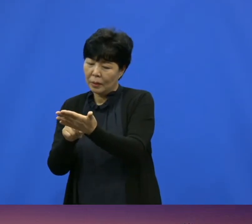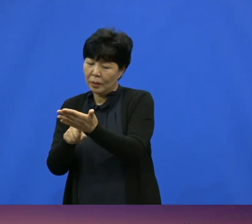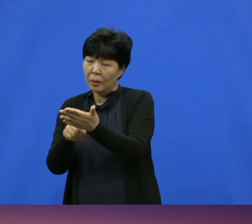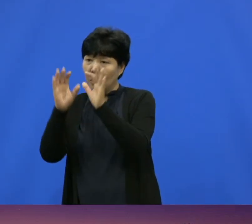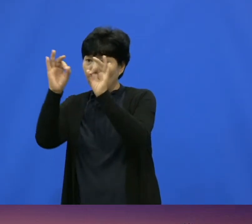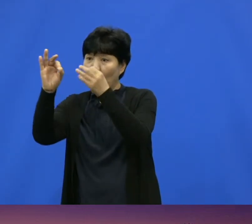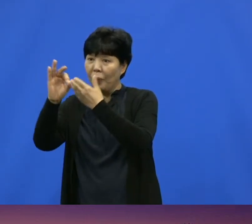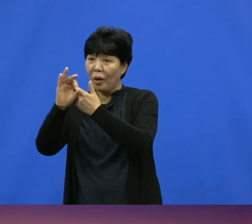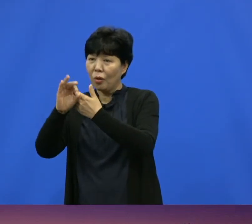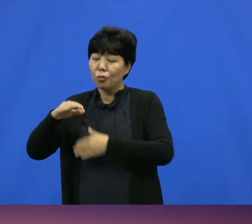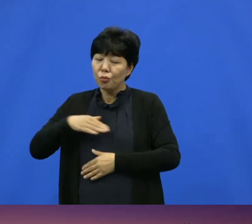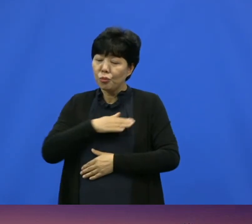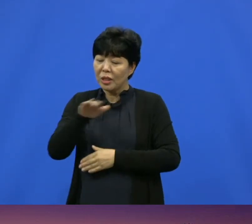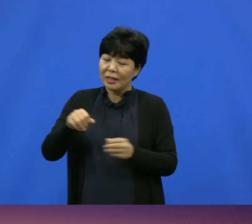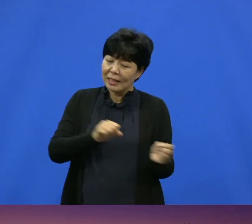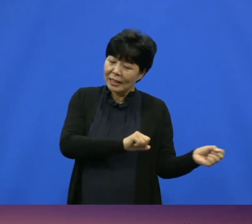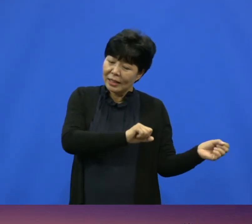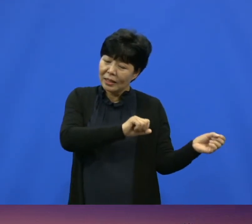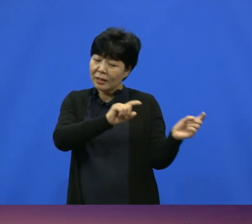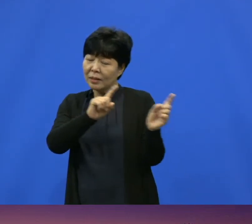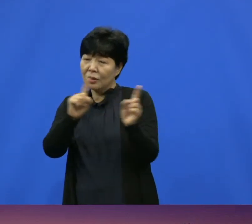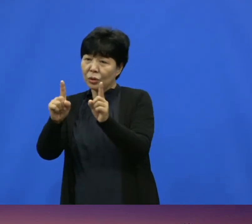세워주시는 하나님이시다.